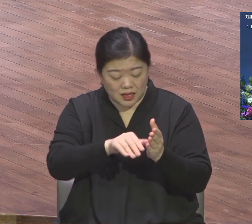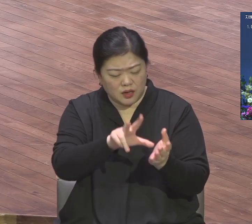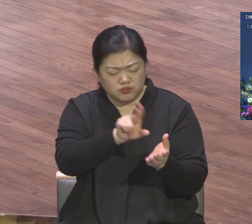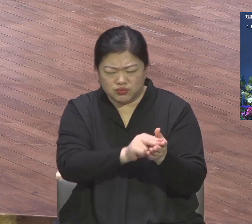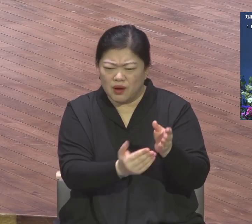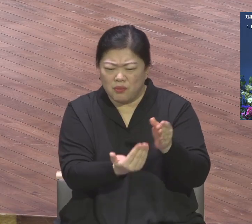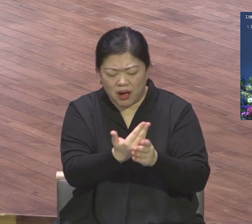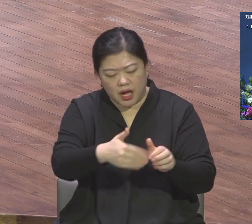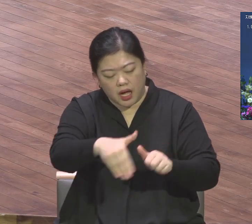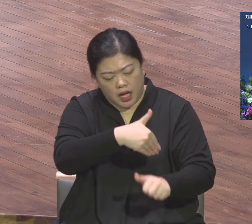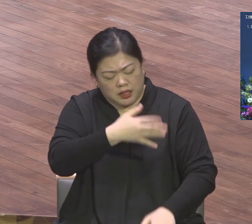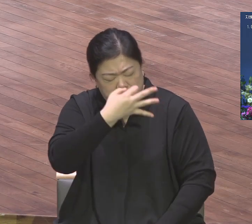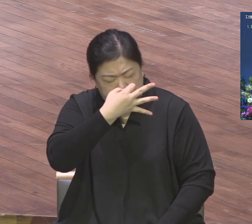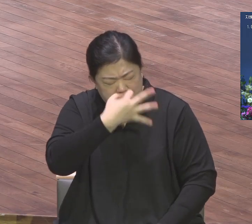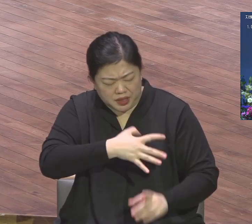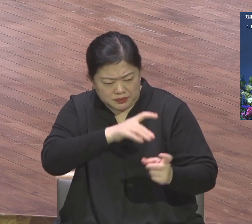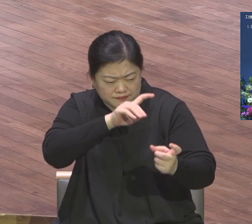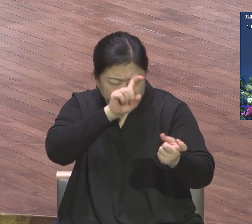부딪히면